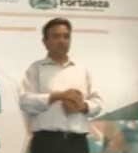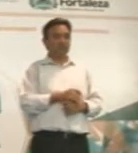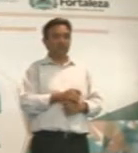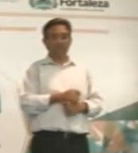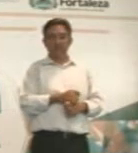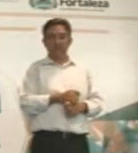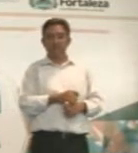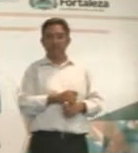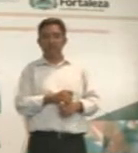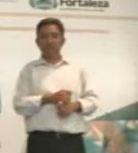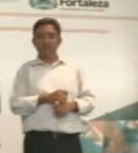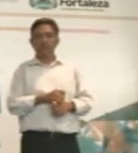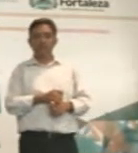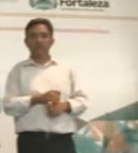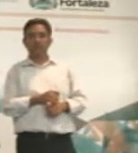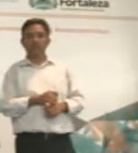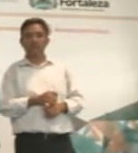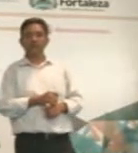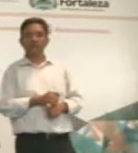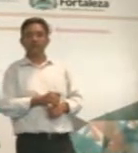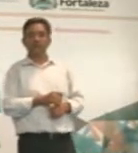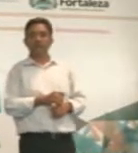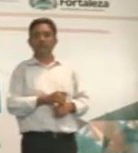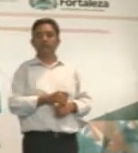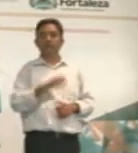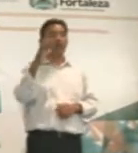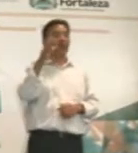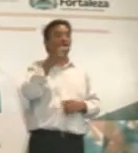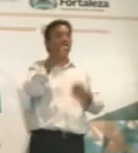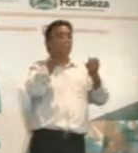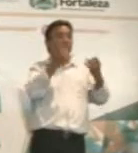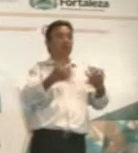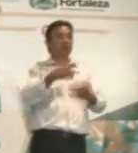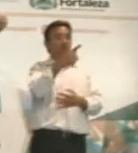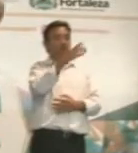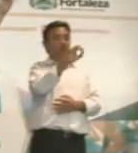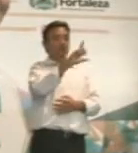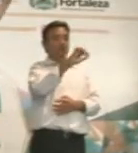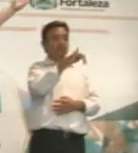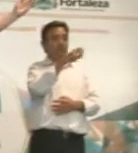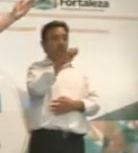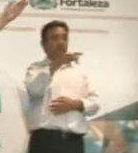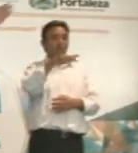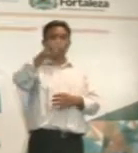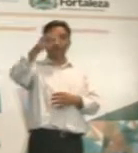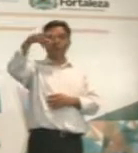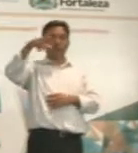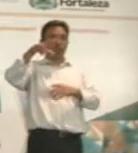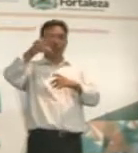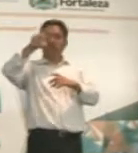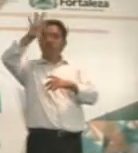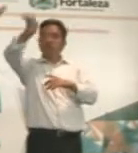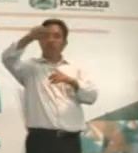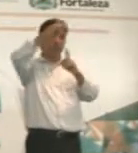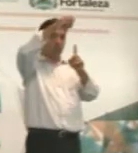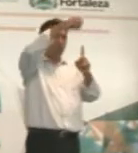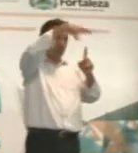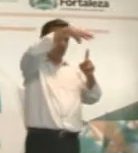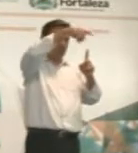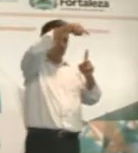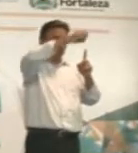a transgênica B. O que é que os cientistas afirmam? Por polinização, eu posso ter lá na frente uma soja transgênica